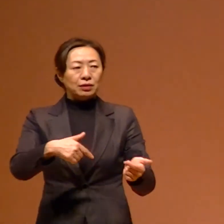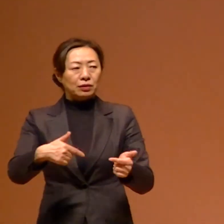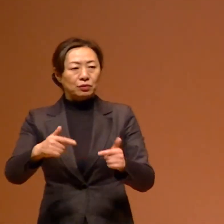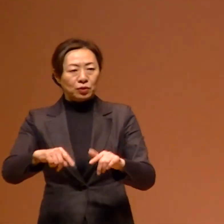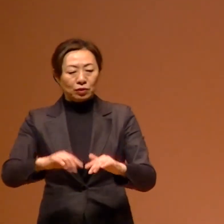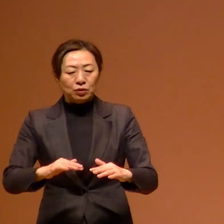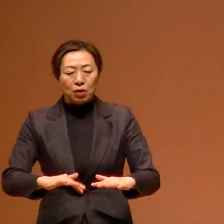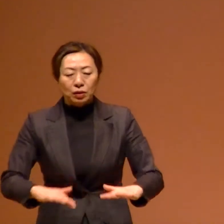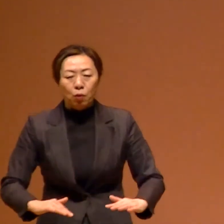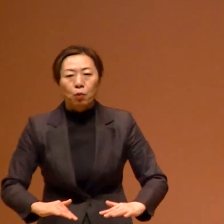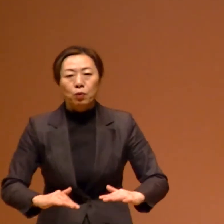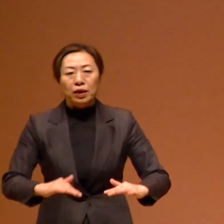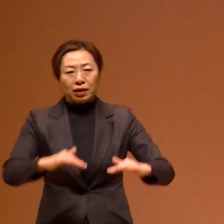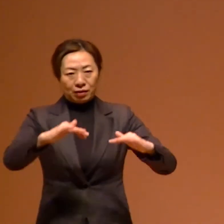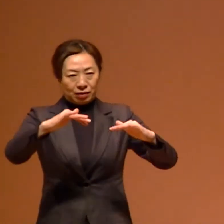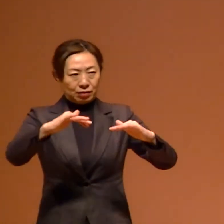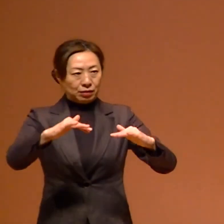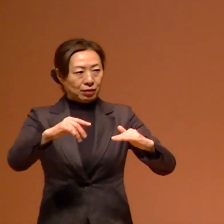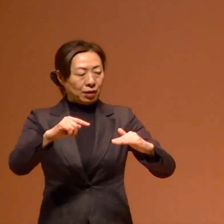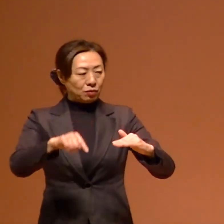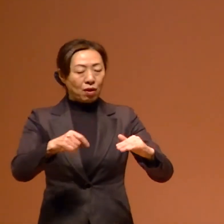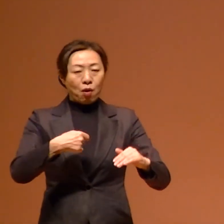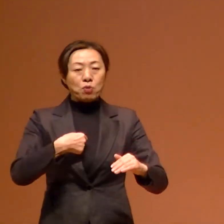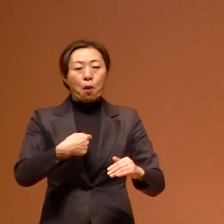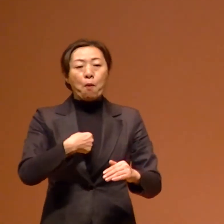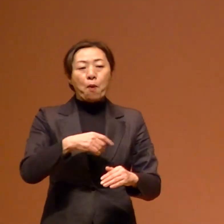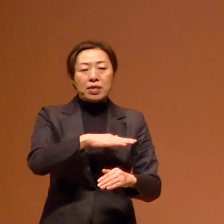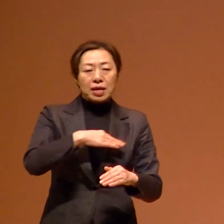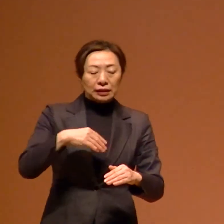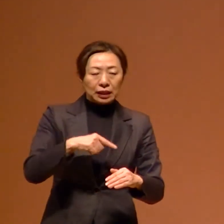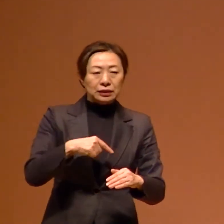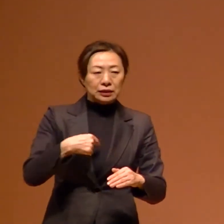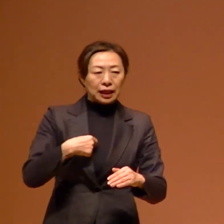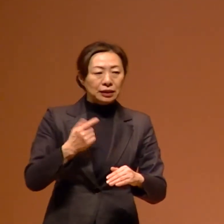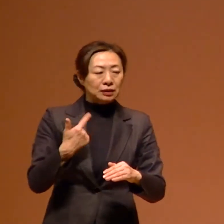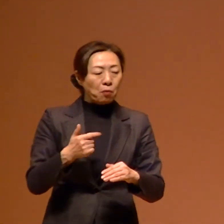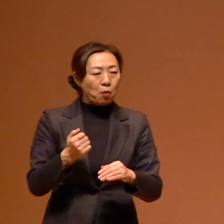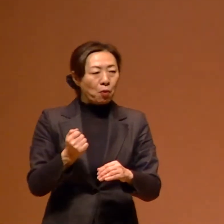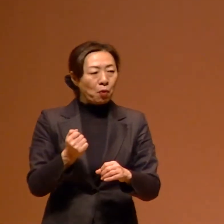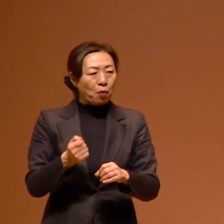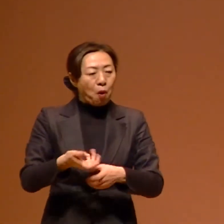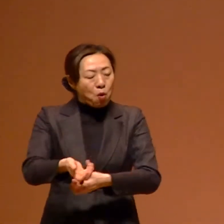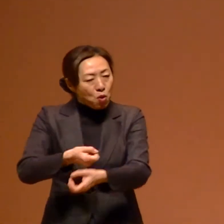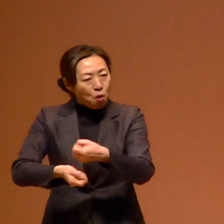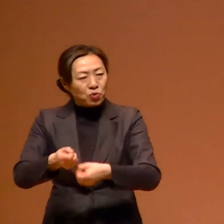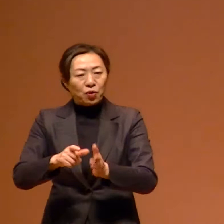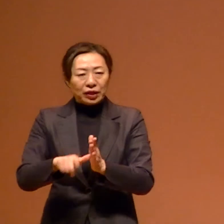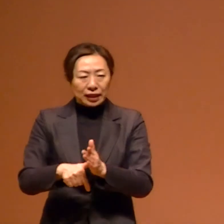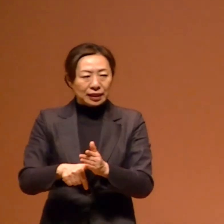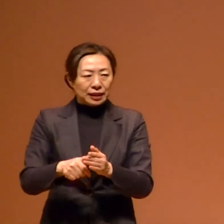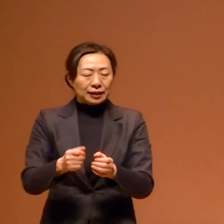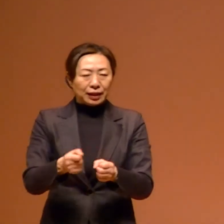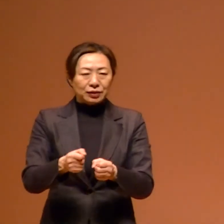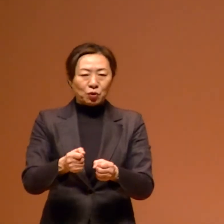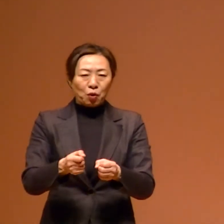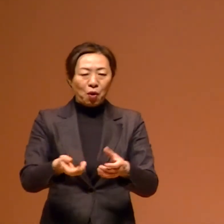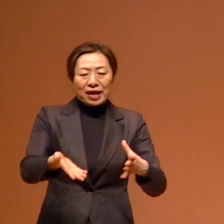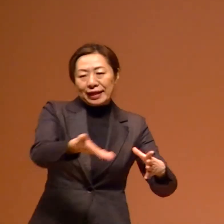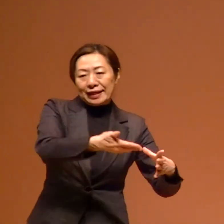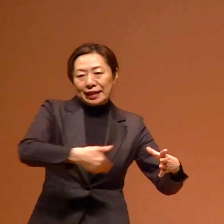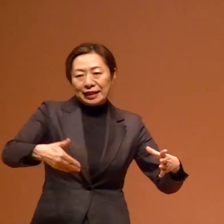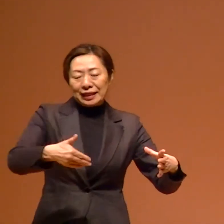上に上がってきて、そこにちょうど私たち道具で使うイワシを蓄養する生けすがあるんですけども